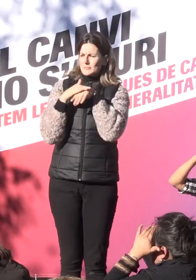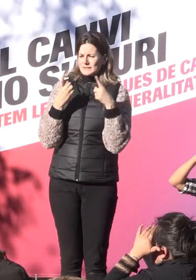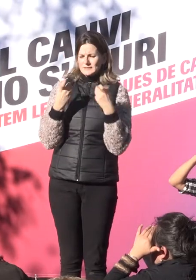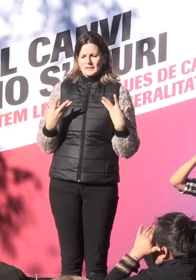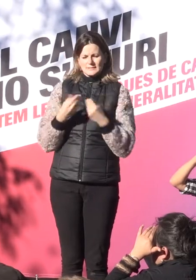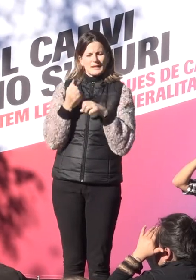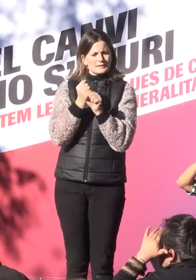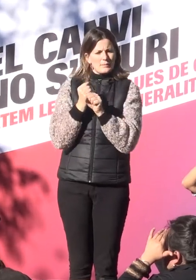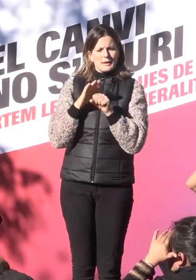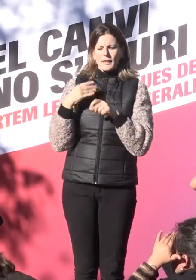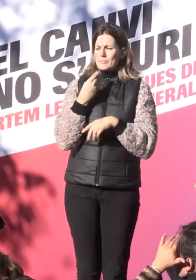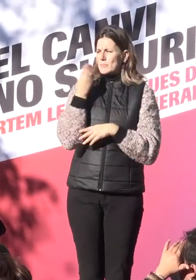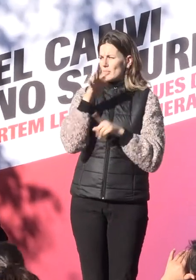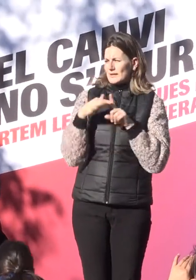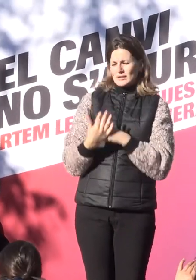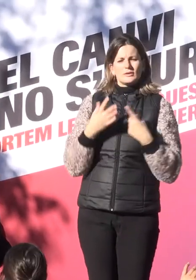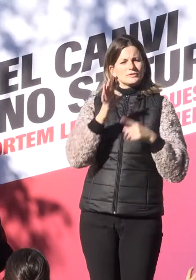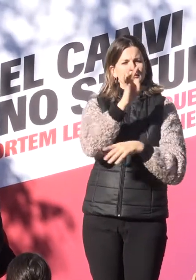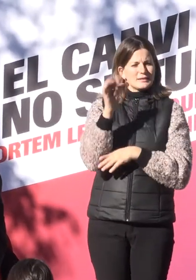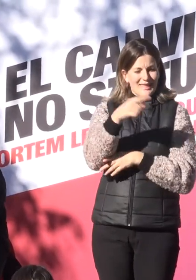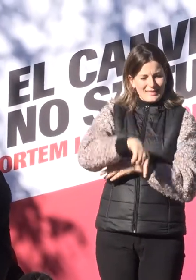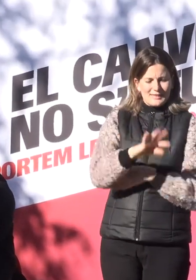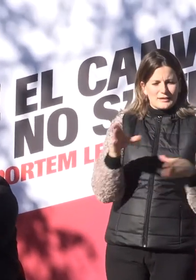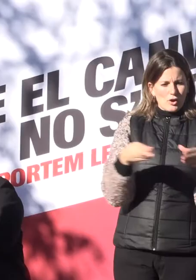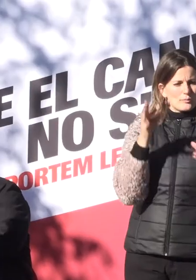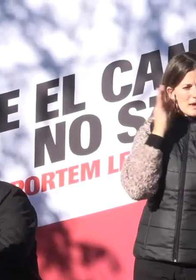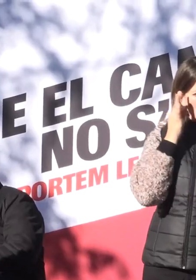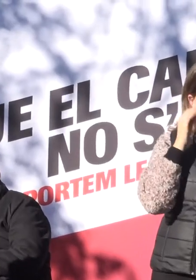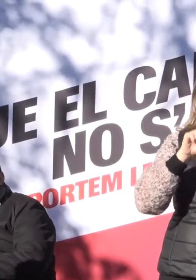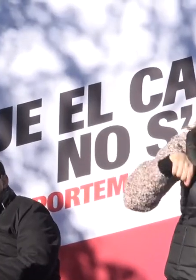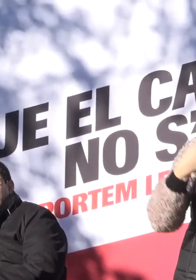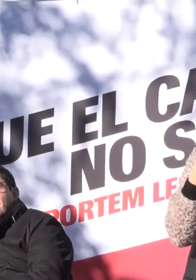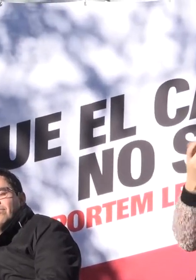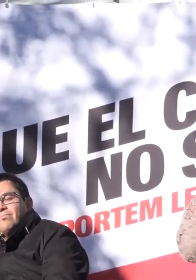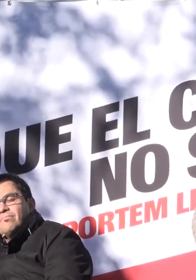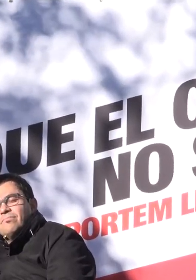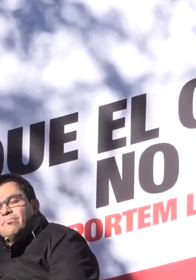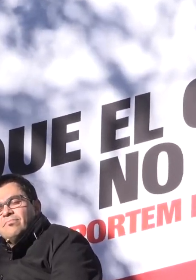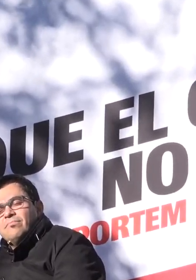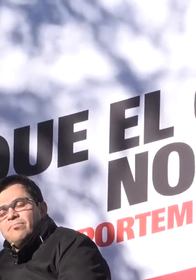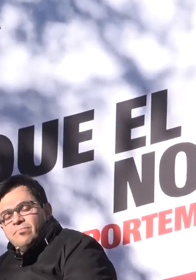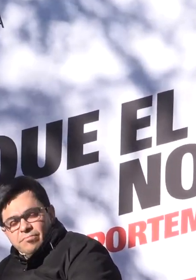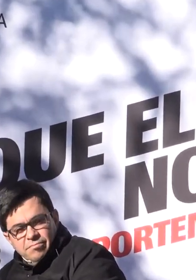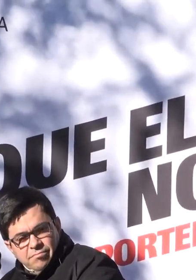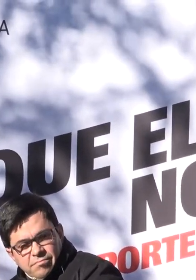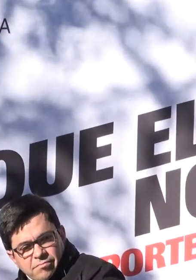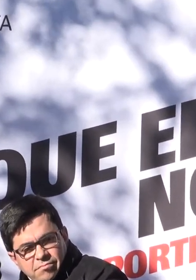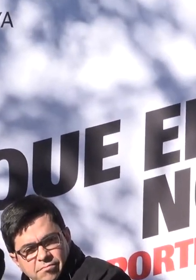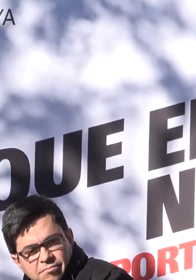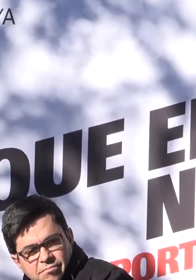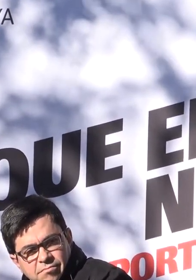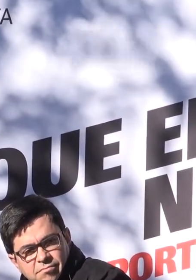trabajar para mejorar las condiciones de seguridad social de estas mujeres pero eso luego hay que llevarlo a la práctica hay que trabajar por